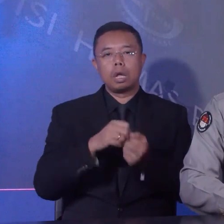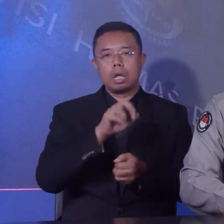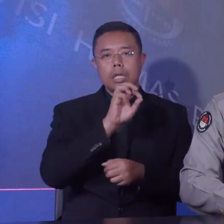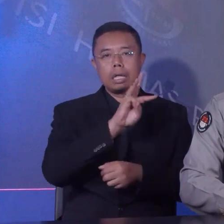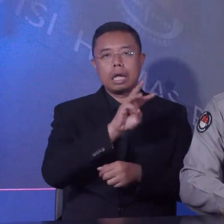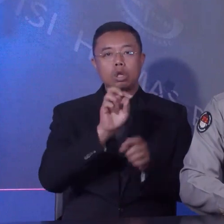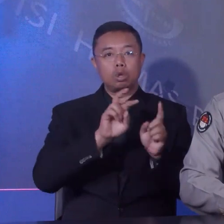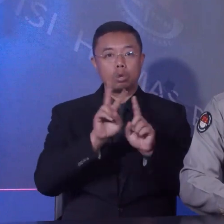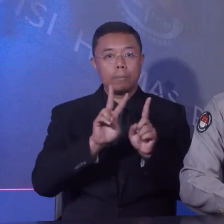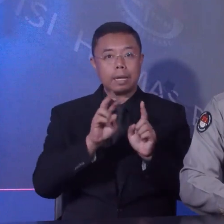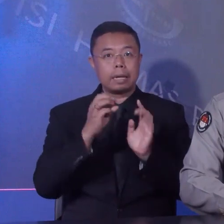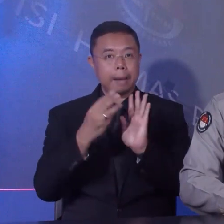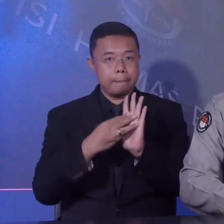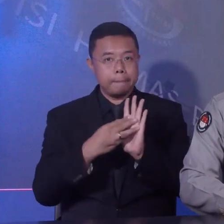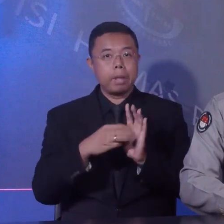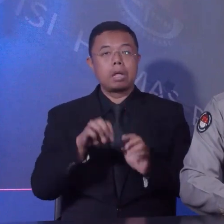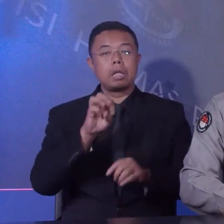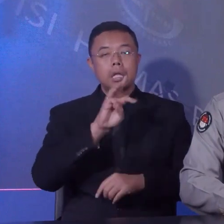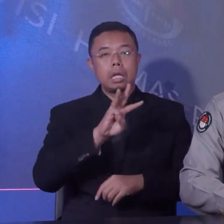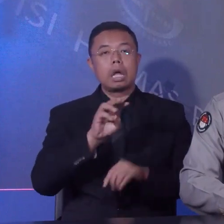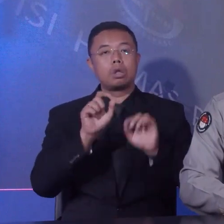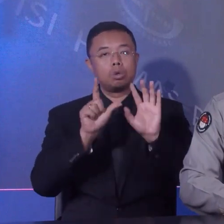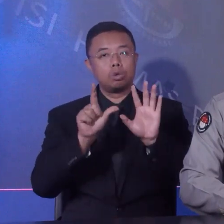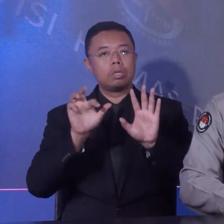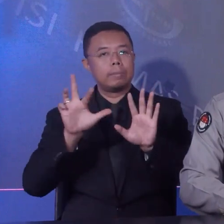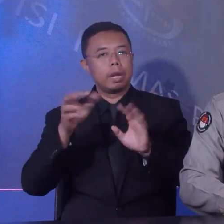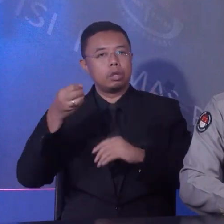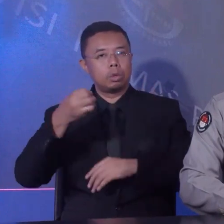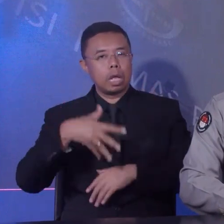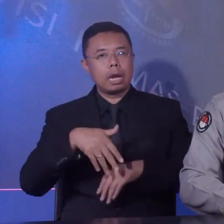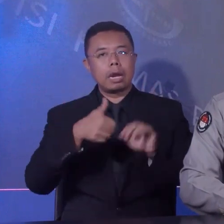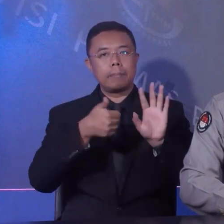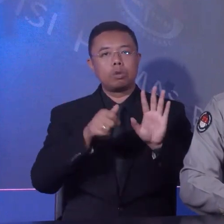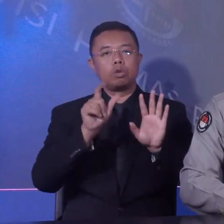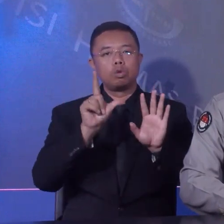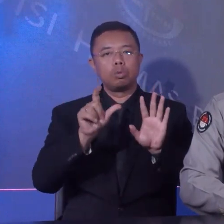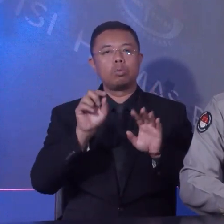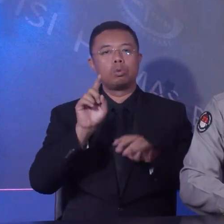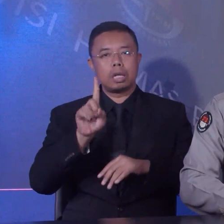312 miliar 379 juta